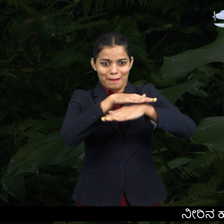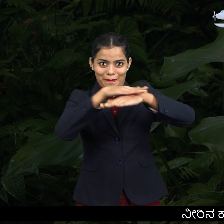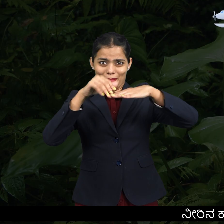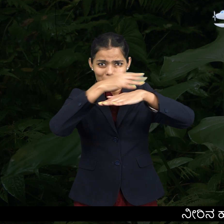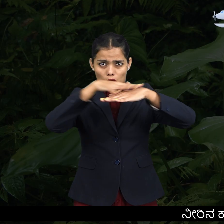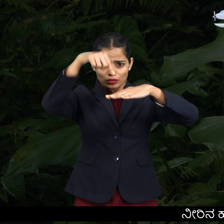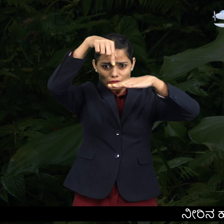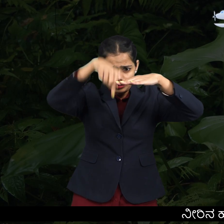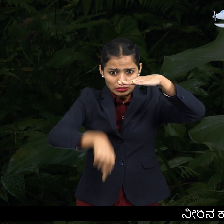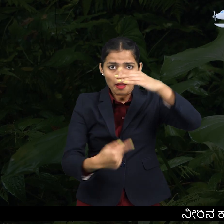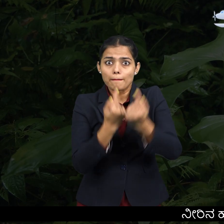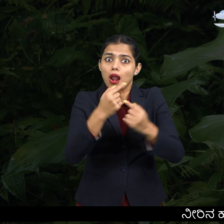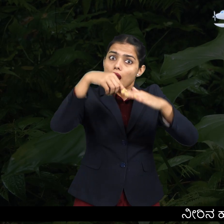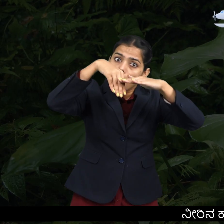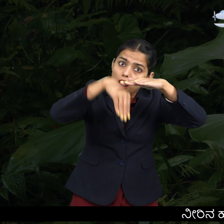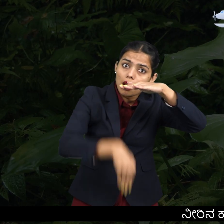ನೀರಿನ ಹಯಾಸಿನ್,